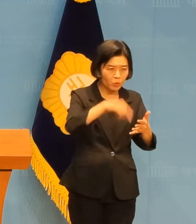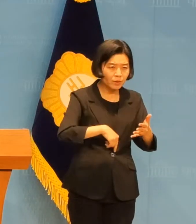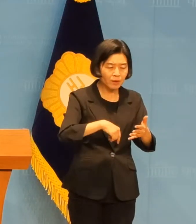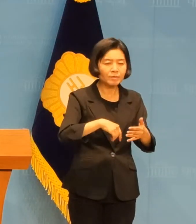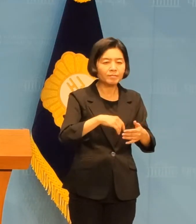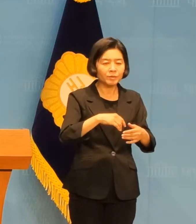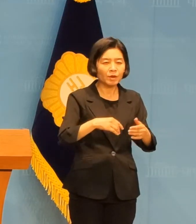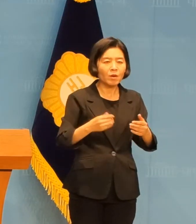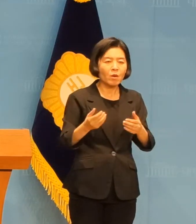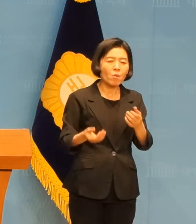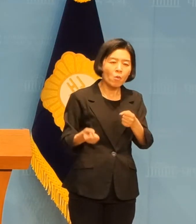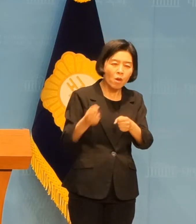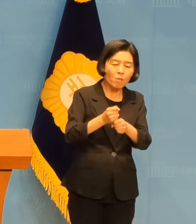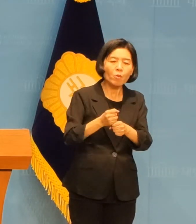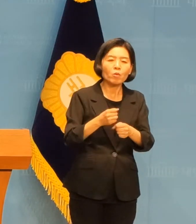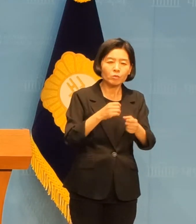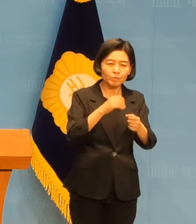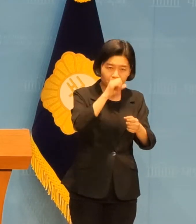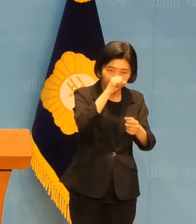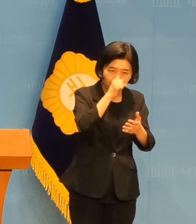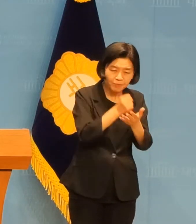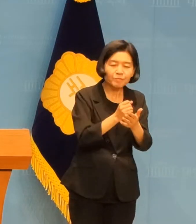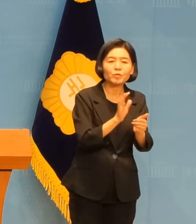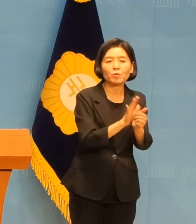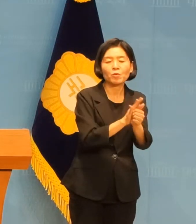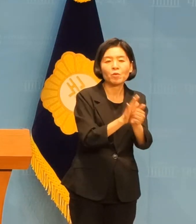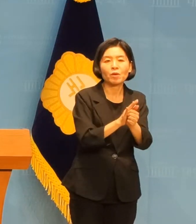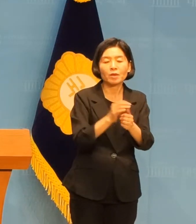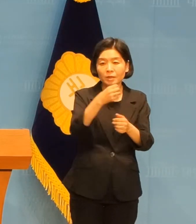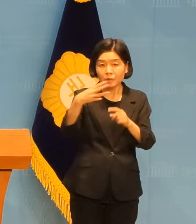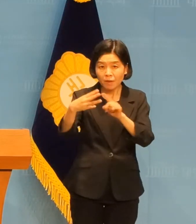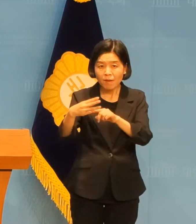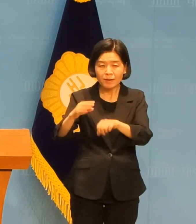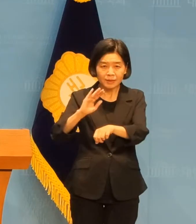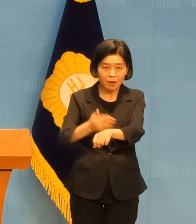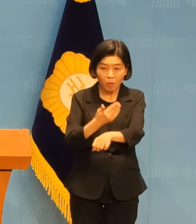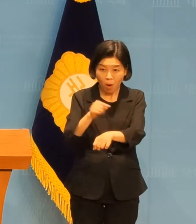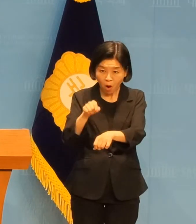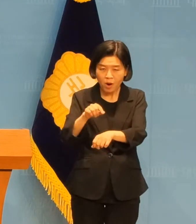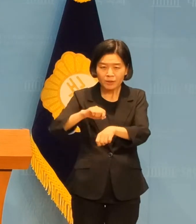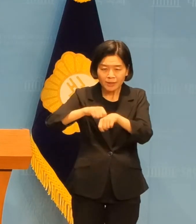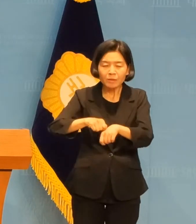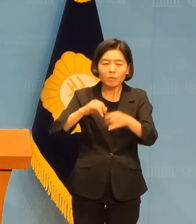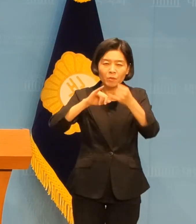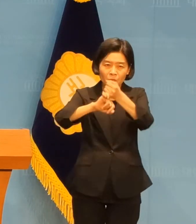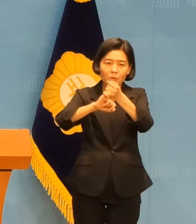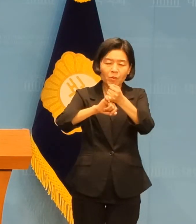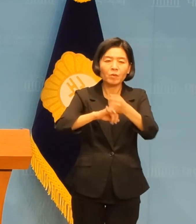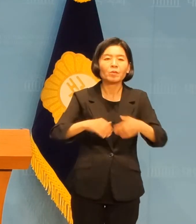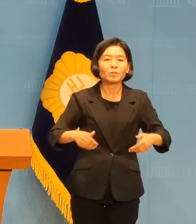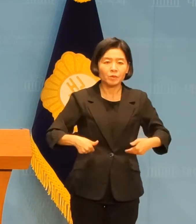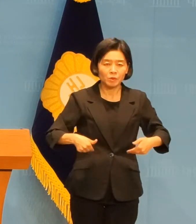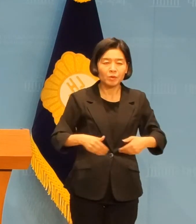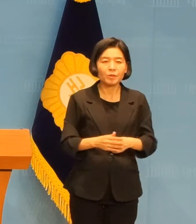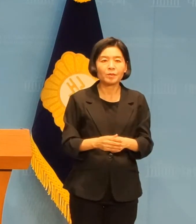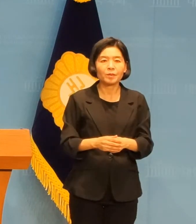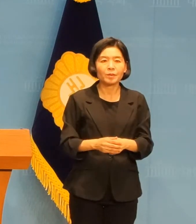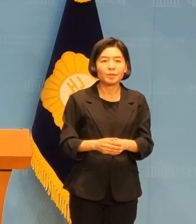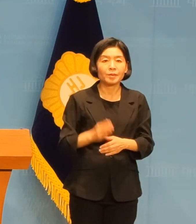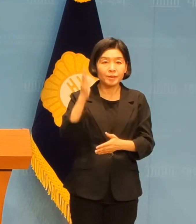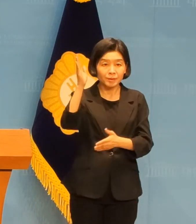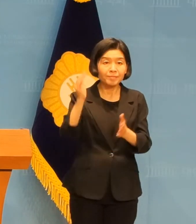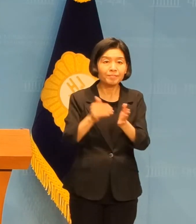회복을, 삼성에는 단 한치의 예외 없는 형사 책임을 반드시 물어야 합니다. 이상 브리핑